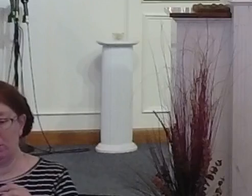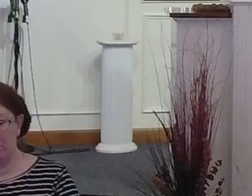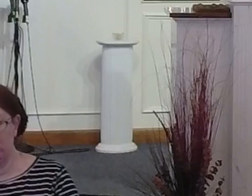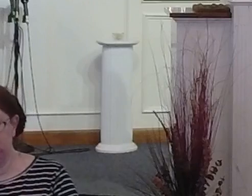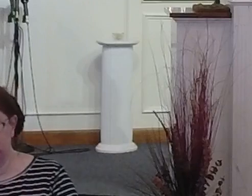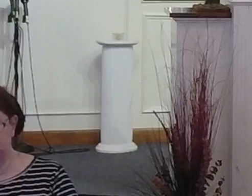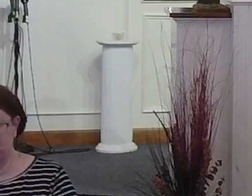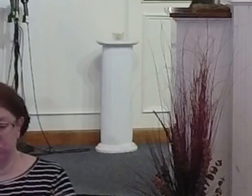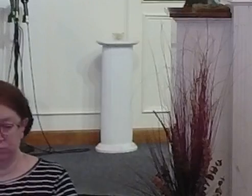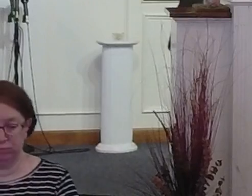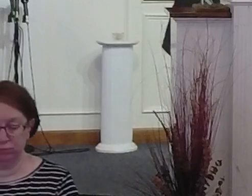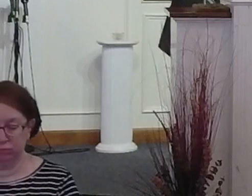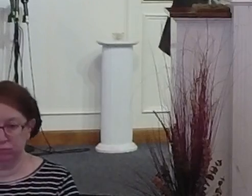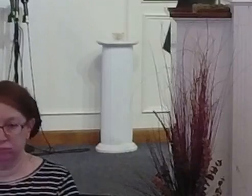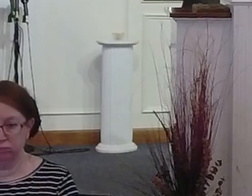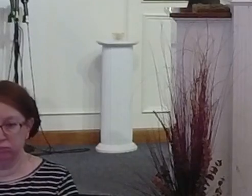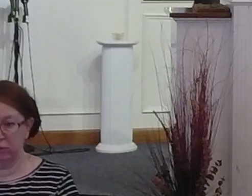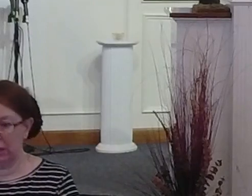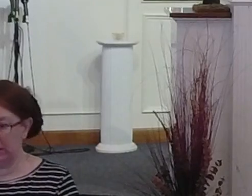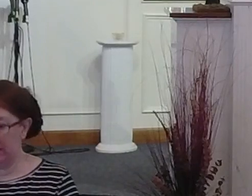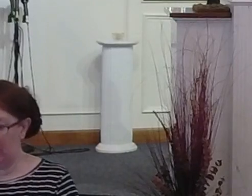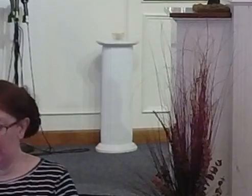elegido.